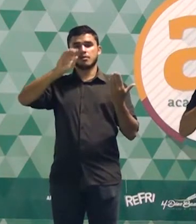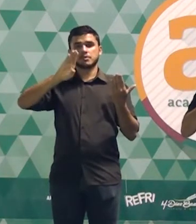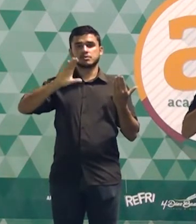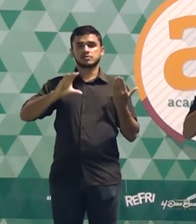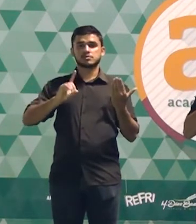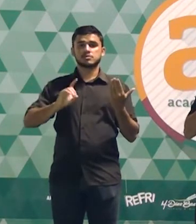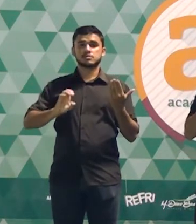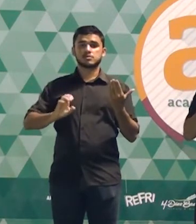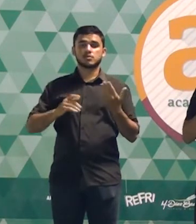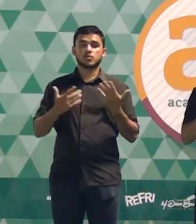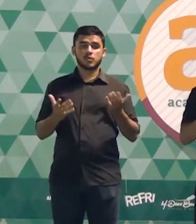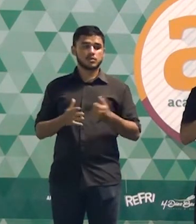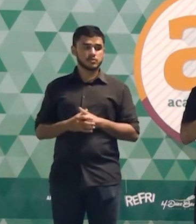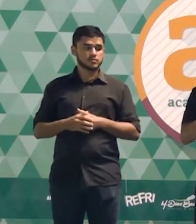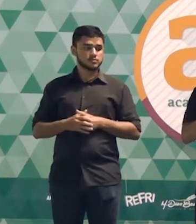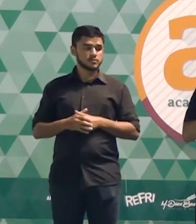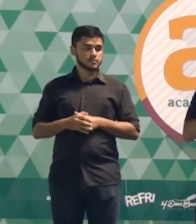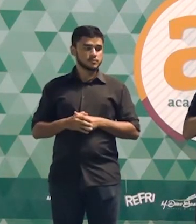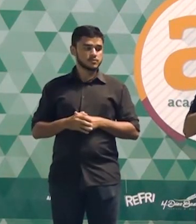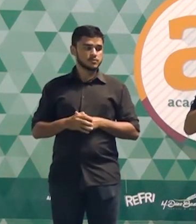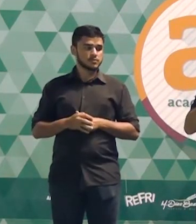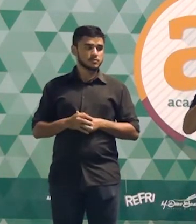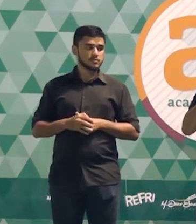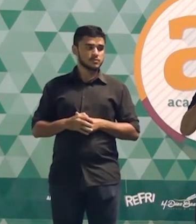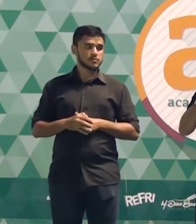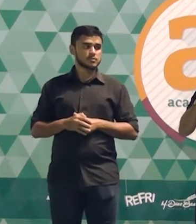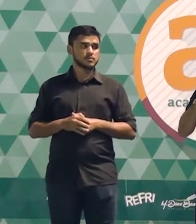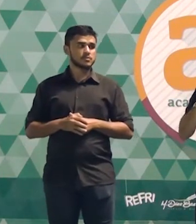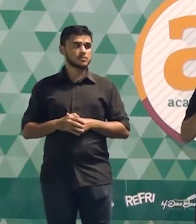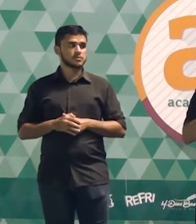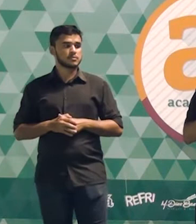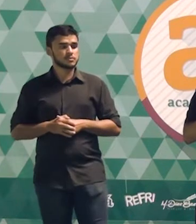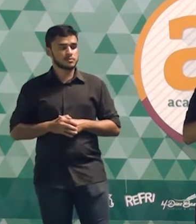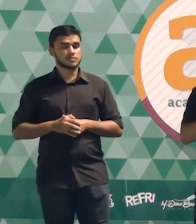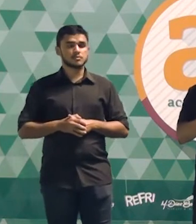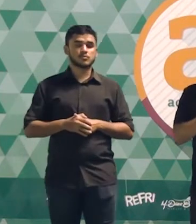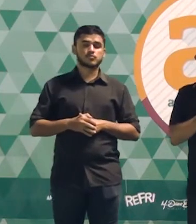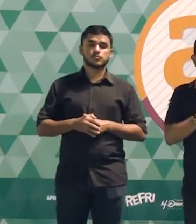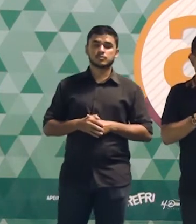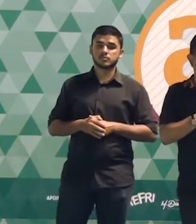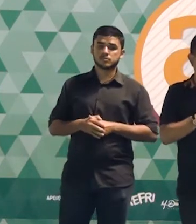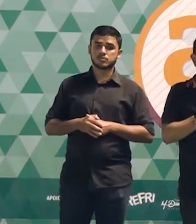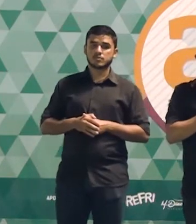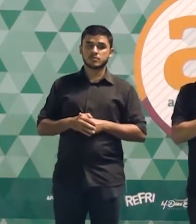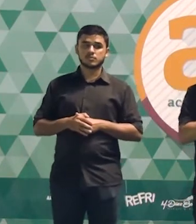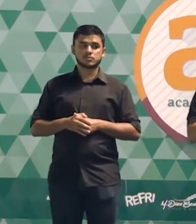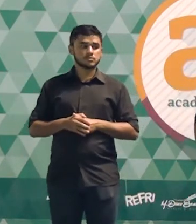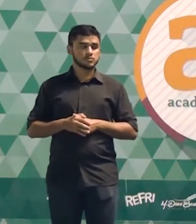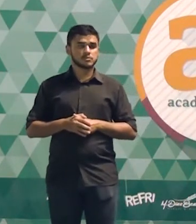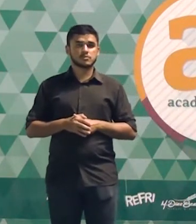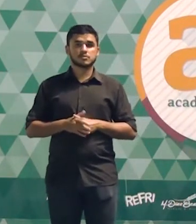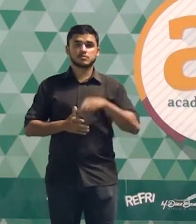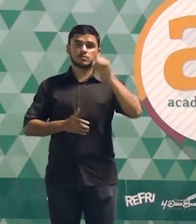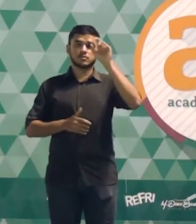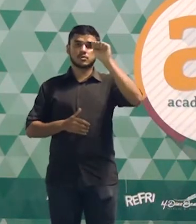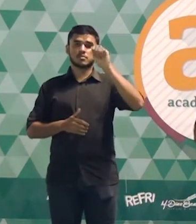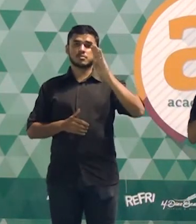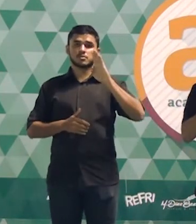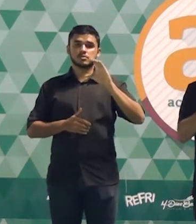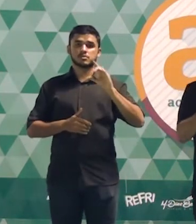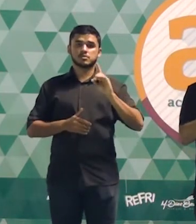referencialidade, temos aí o apego à informatividade, temos aí o foco na informação, o que encaminha a resposta para a